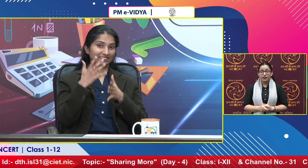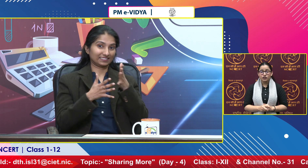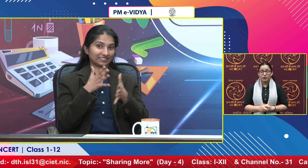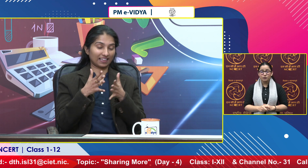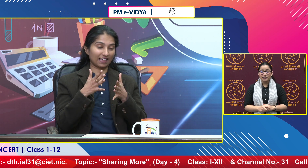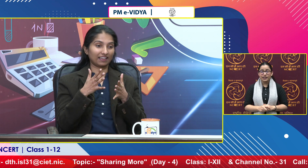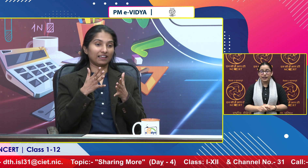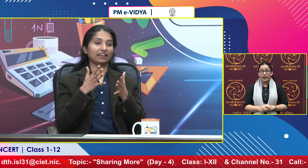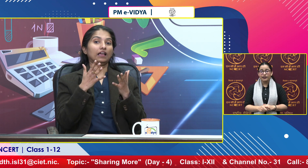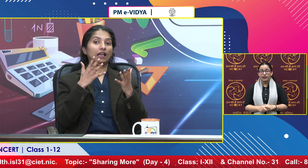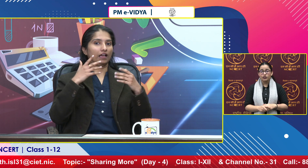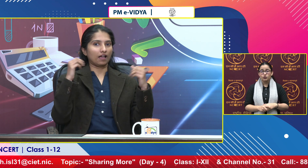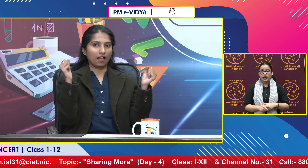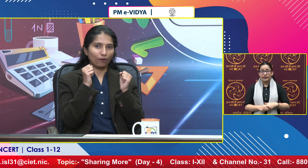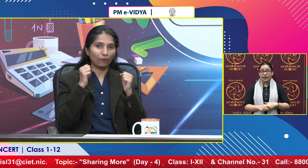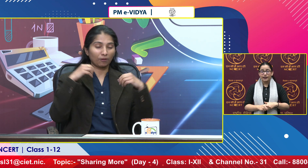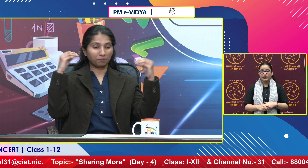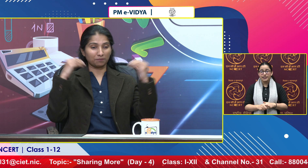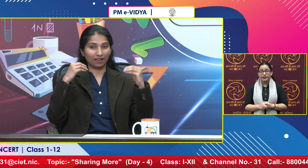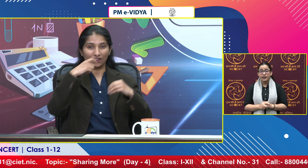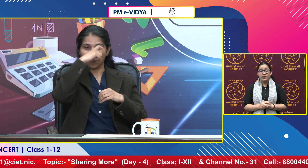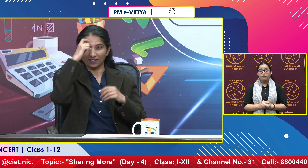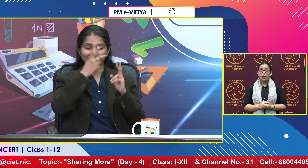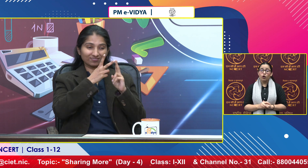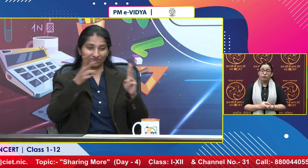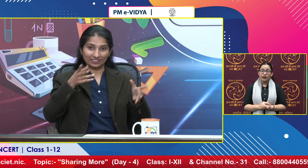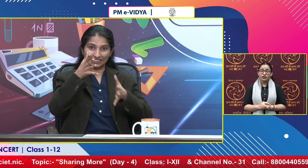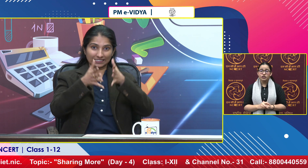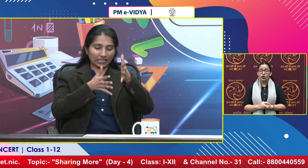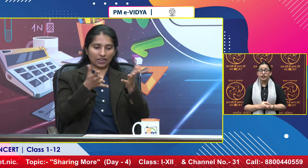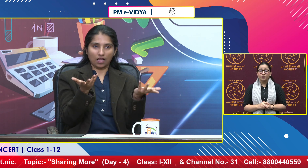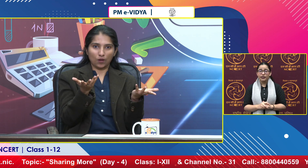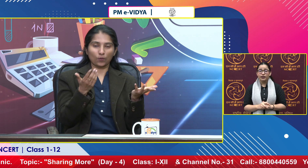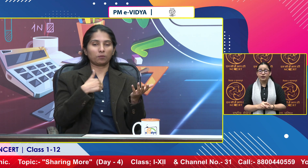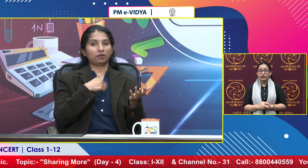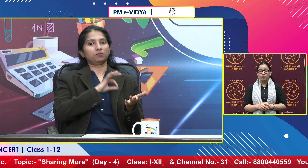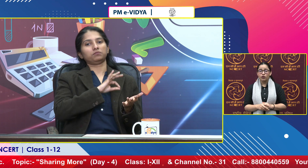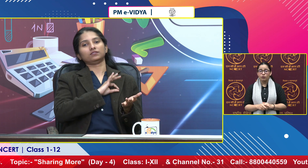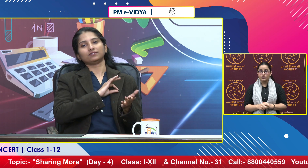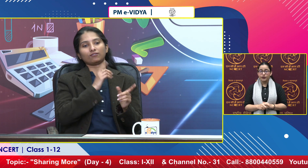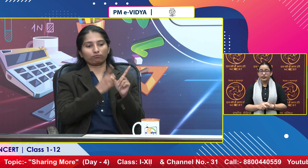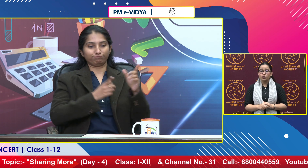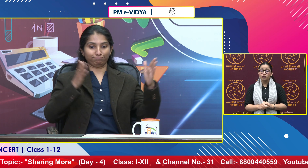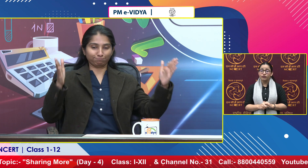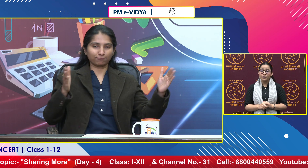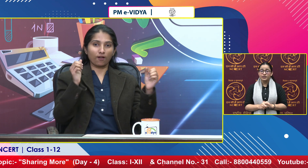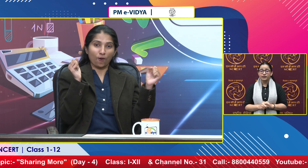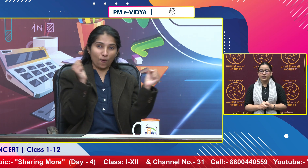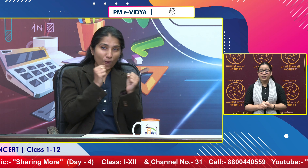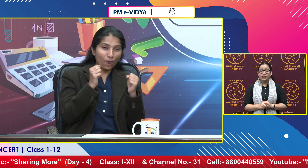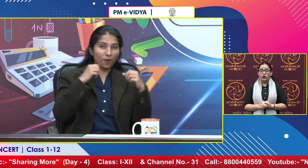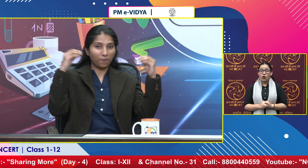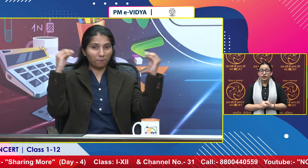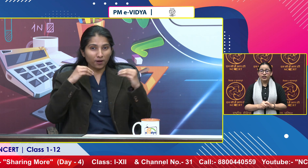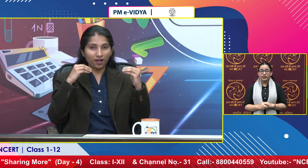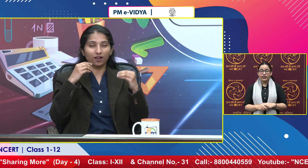मेरा अभी तक जब बचपन से लेके केरला का जो साइन, ये केरला का साइन है, वहाँ बहुत बारिश और गर्मी का मतलब मौसम रहता है, तो मुझे वही पसंद